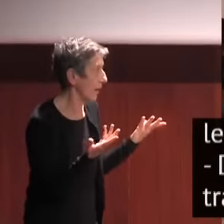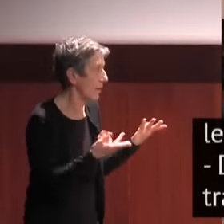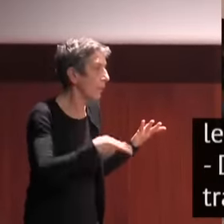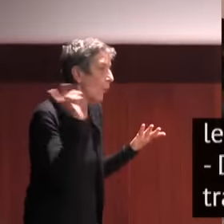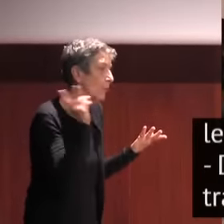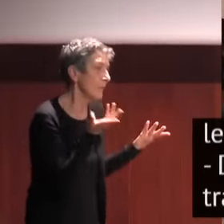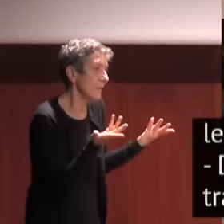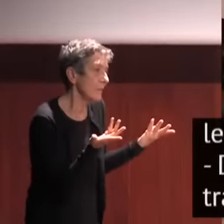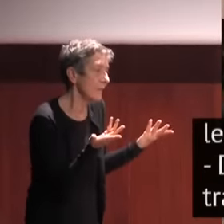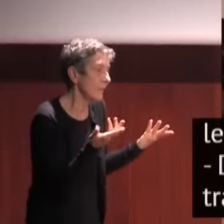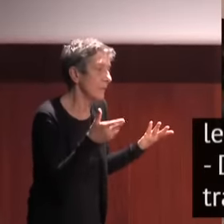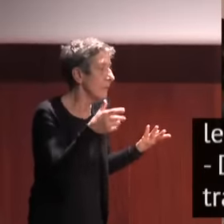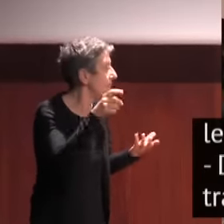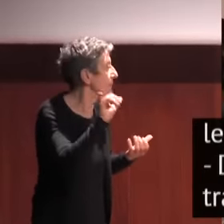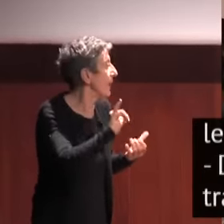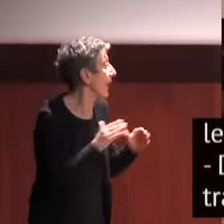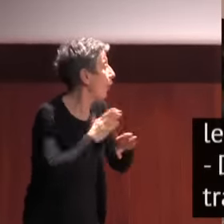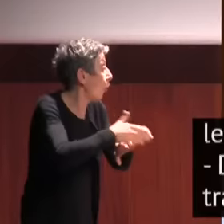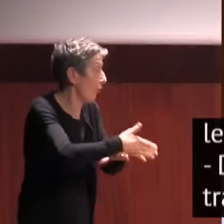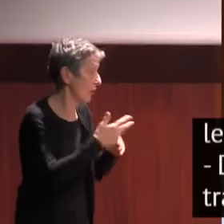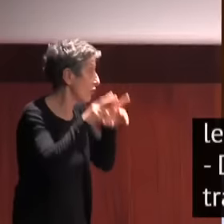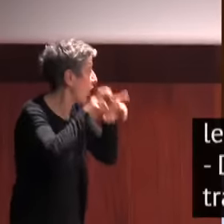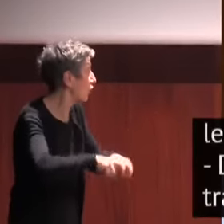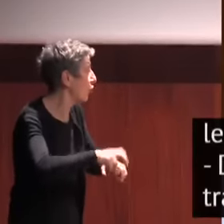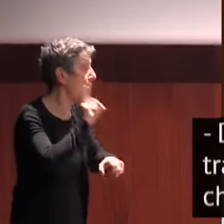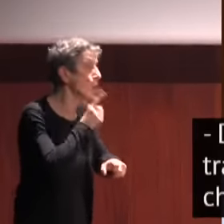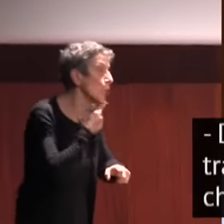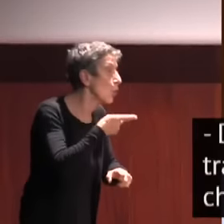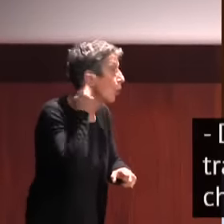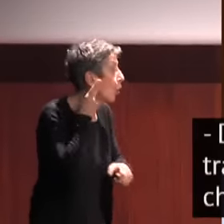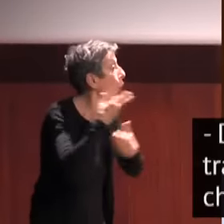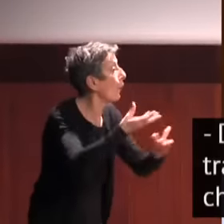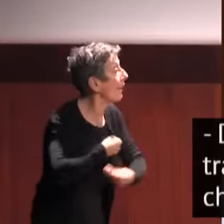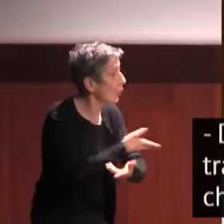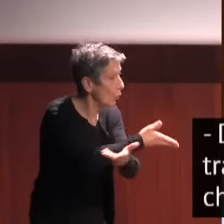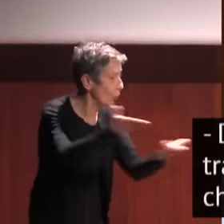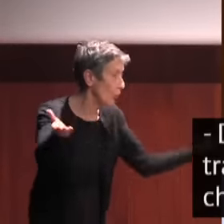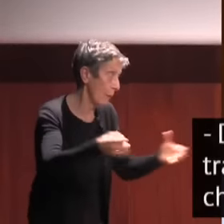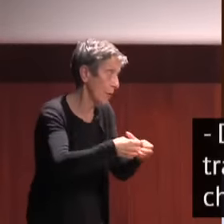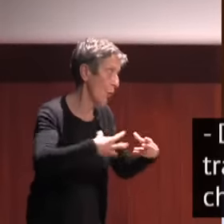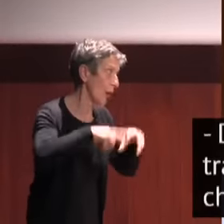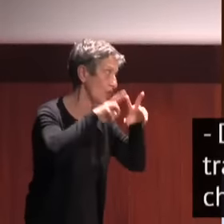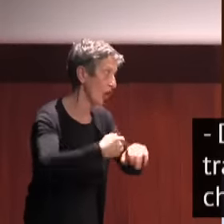un public de chercheurs, qu'ils soient sourds ou entendants, tout le monde est bienvenu.